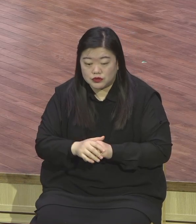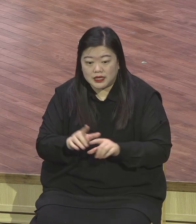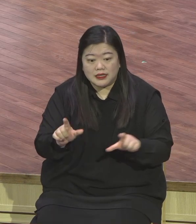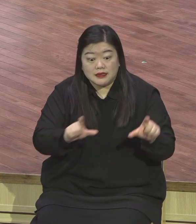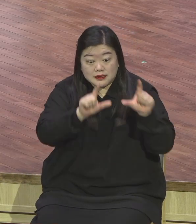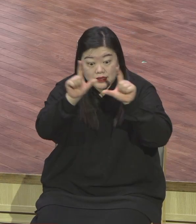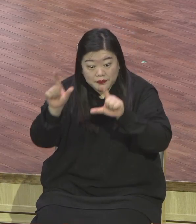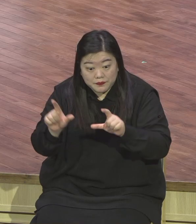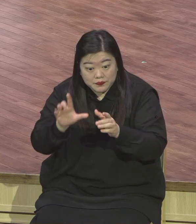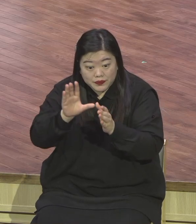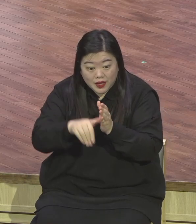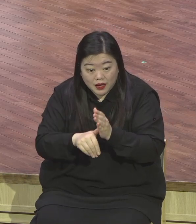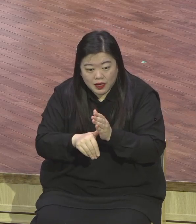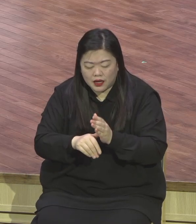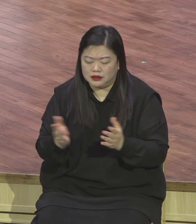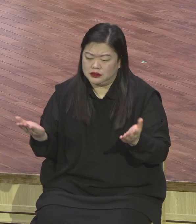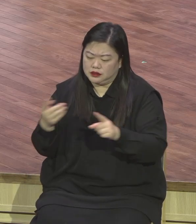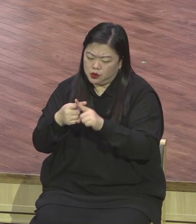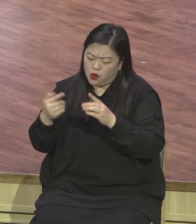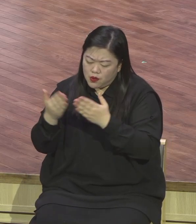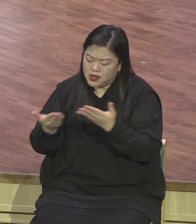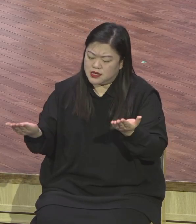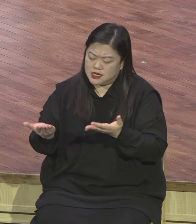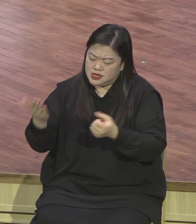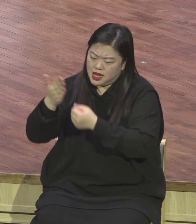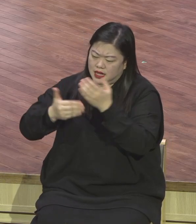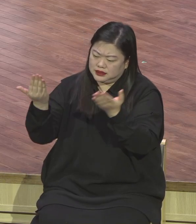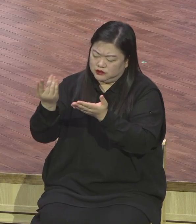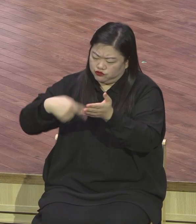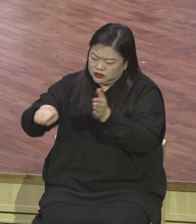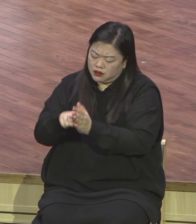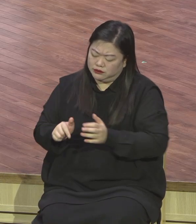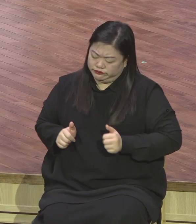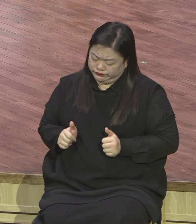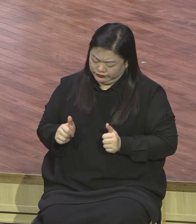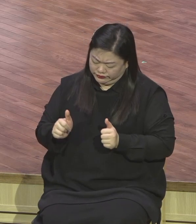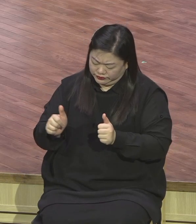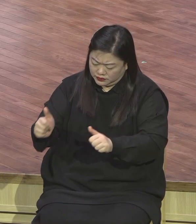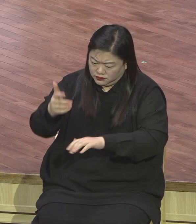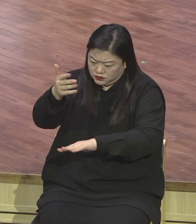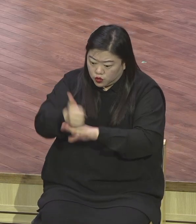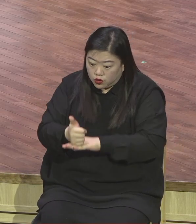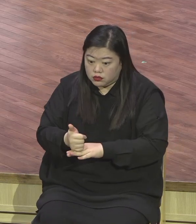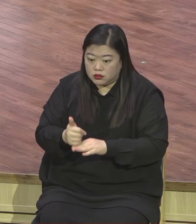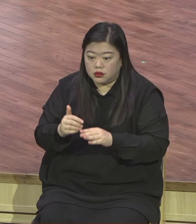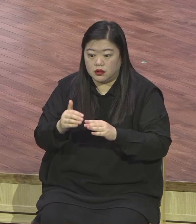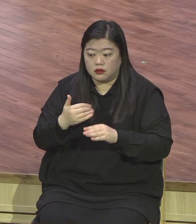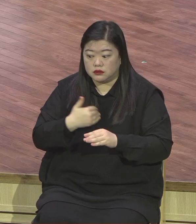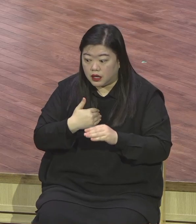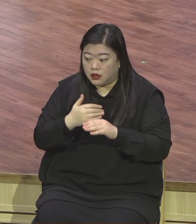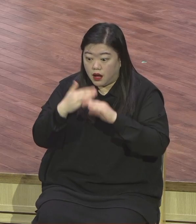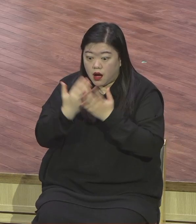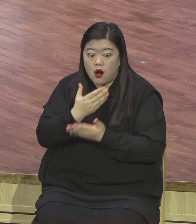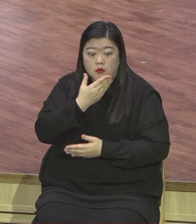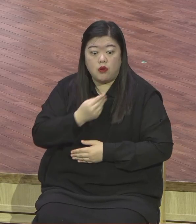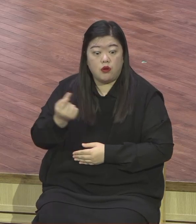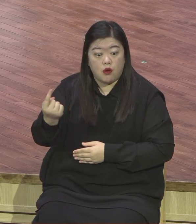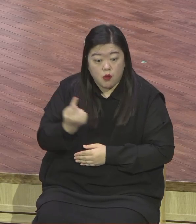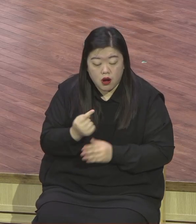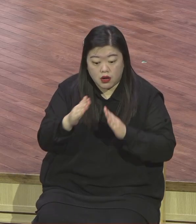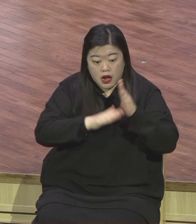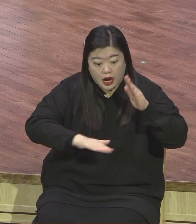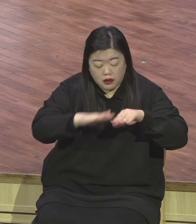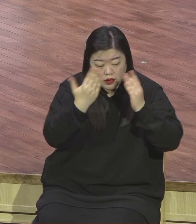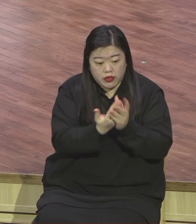올인하다 보니 가난 또 물러가 질병 또 물러가 모두 허감이 싹 저주가 물러가고 하나님의 직분이 이만한 그런 걸